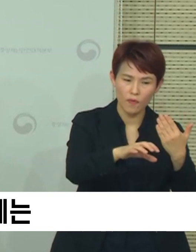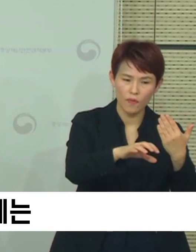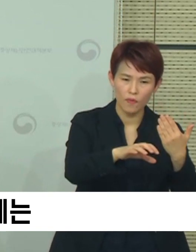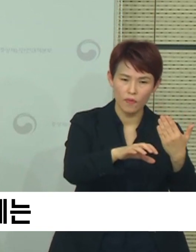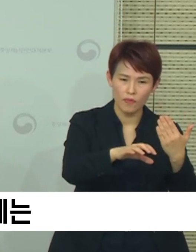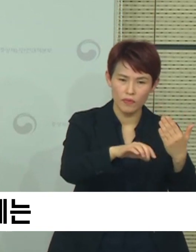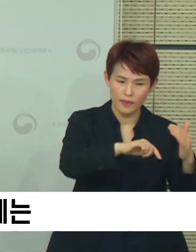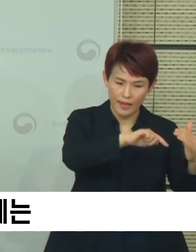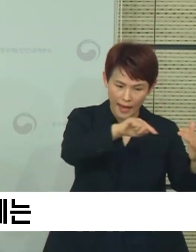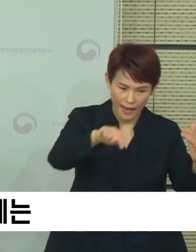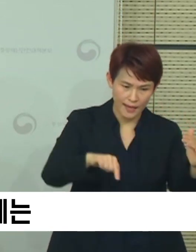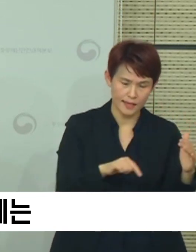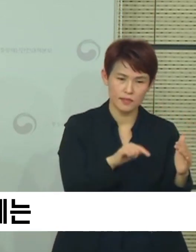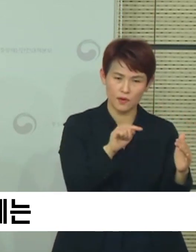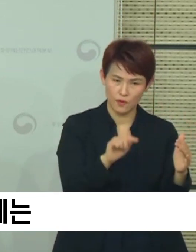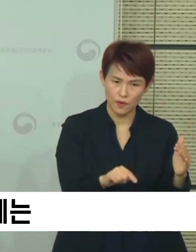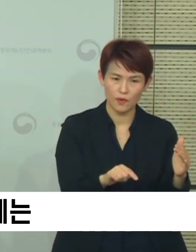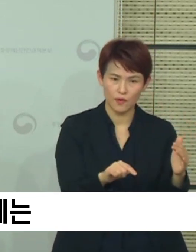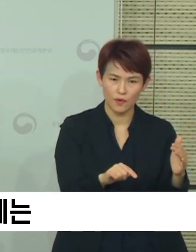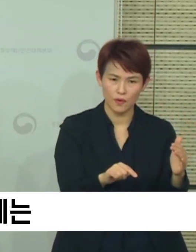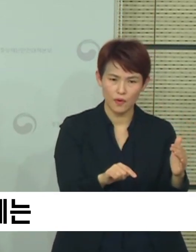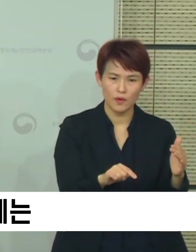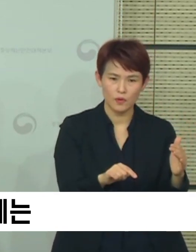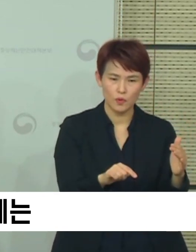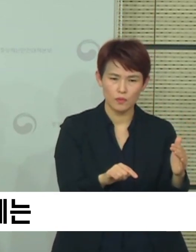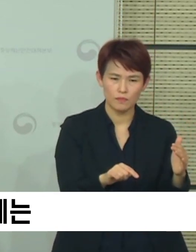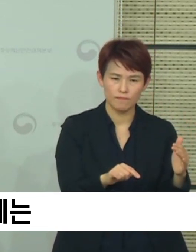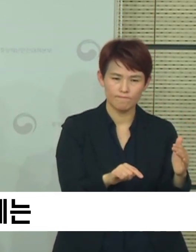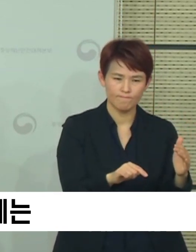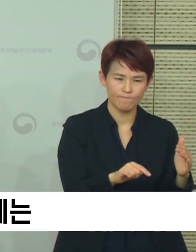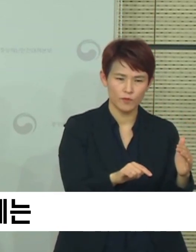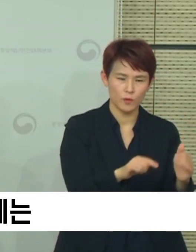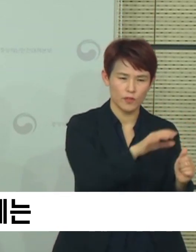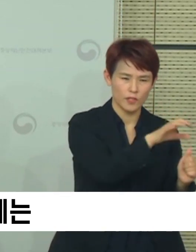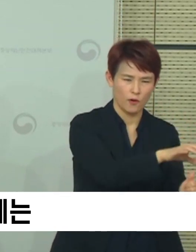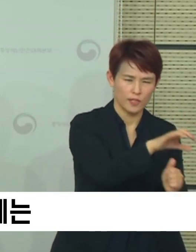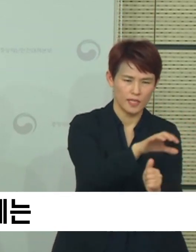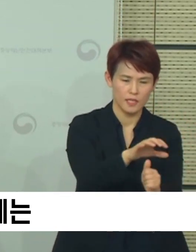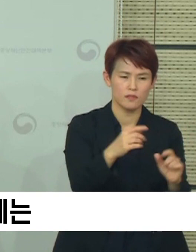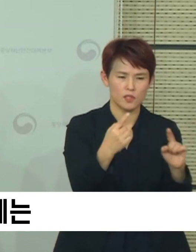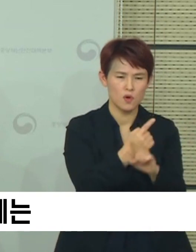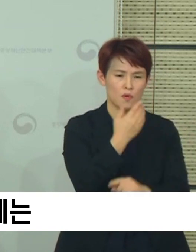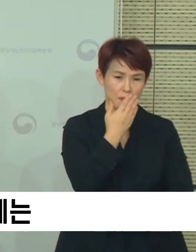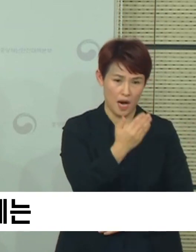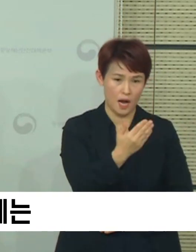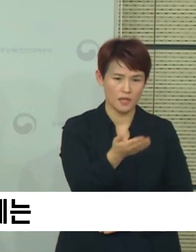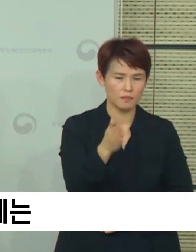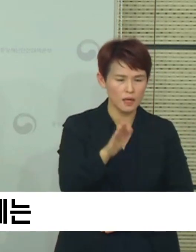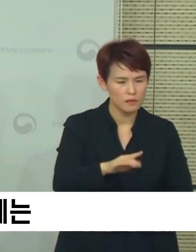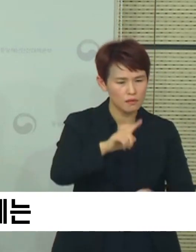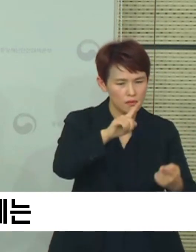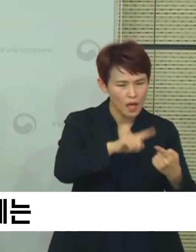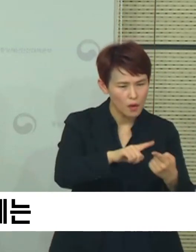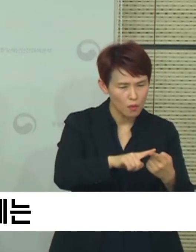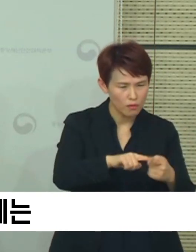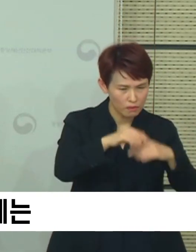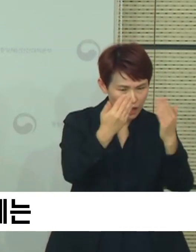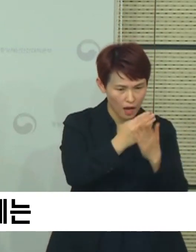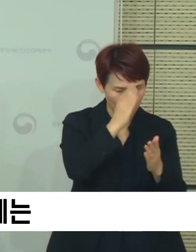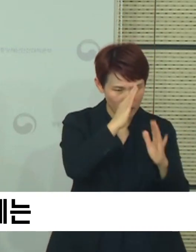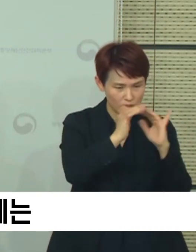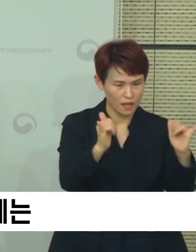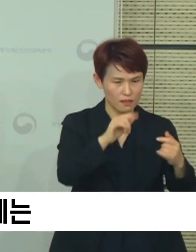이 내부에서의 그 클러스터 격리를 통해서도 좀 치료 효과를 높이지만 그 자체를 그대로 모든 환자를